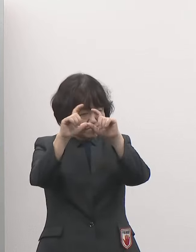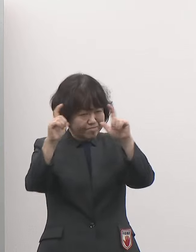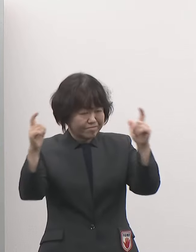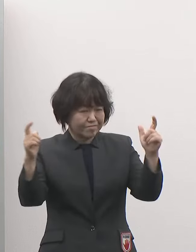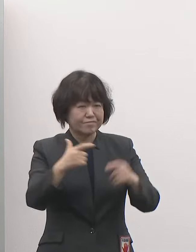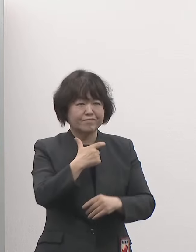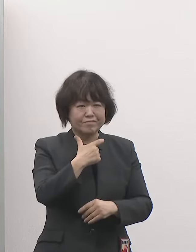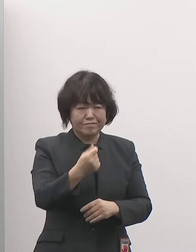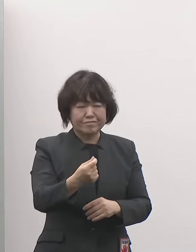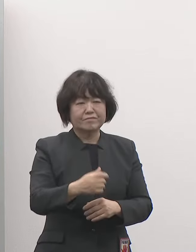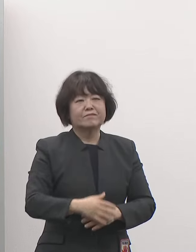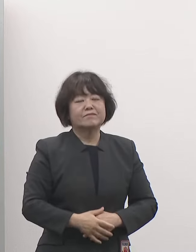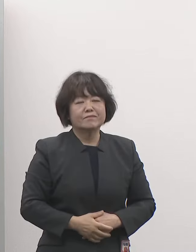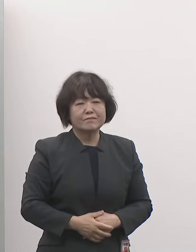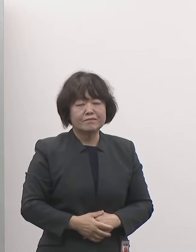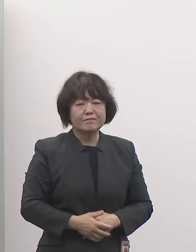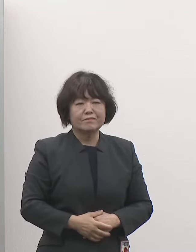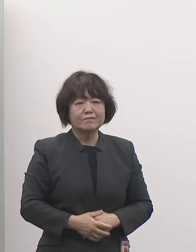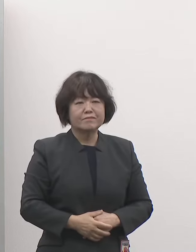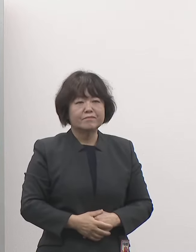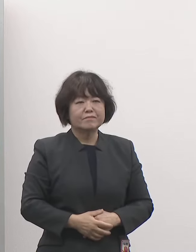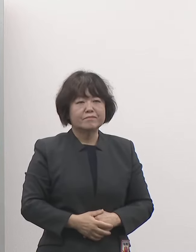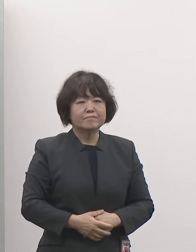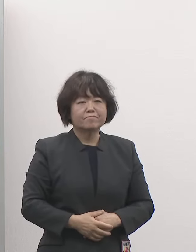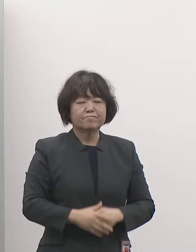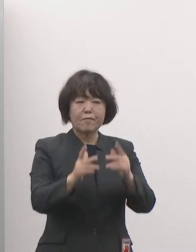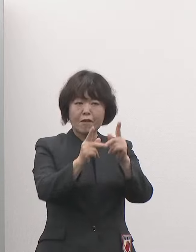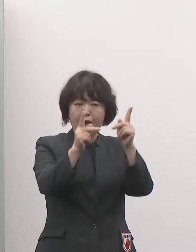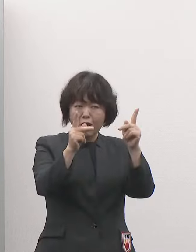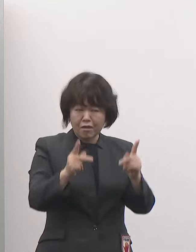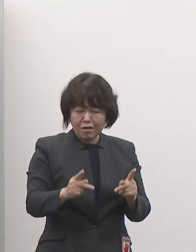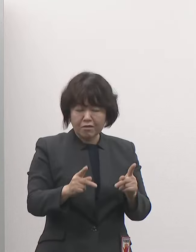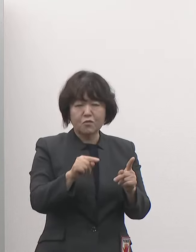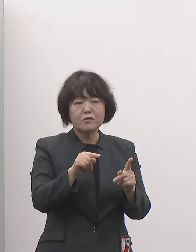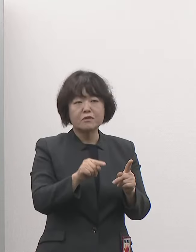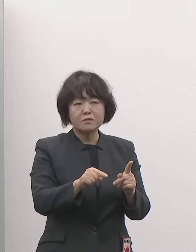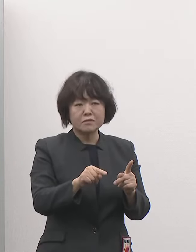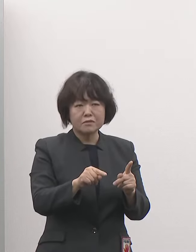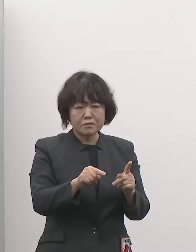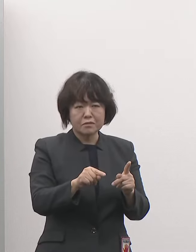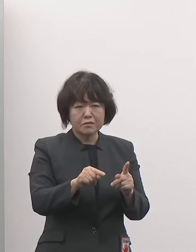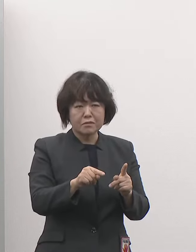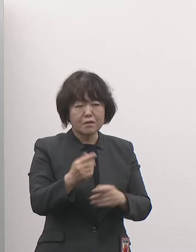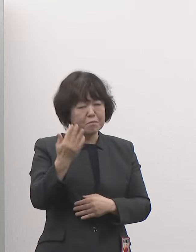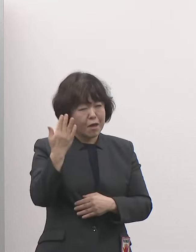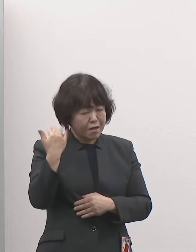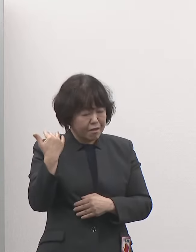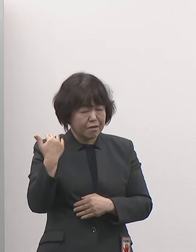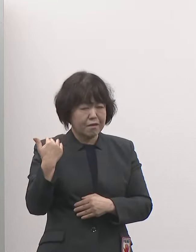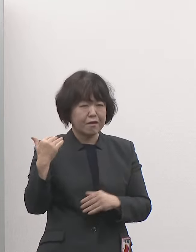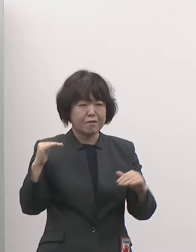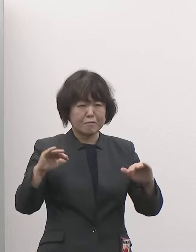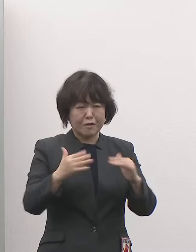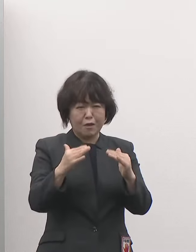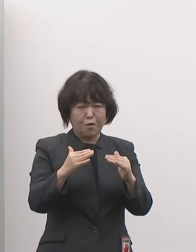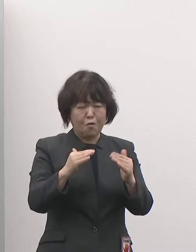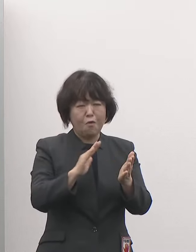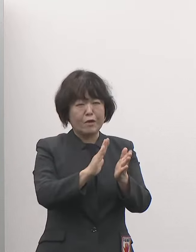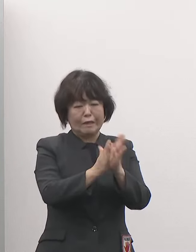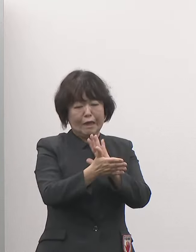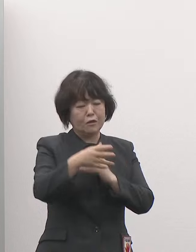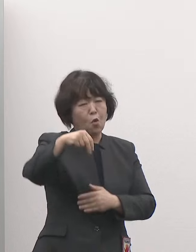。最後にですね、当面の課題といたしまして、先年来大変大きな議論となりました、県有地問